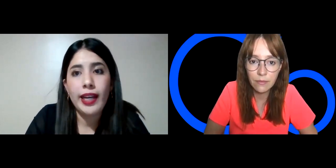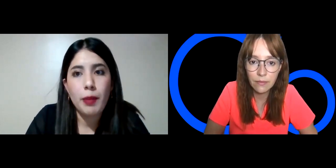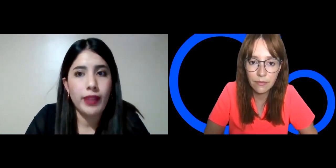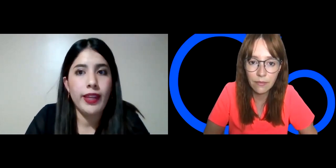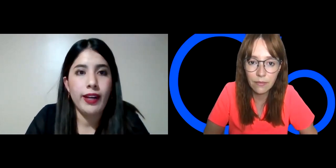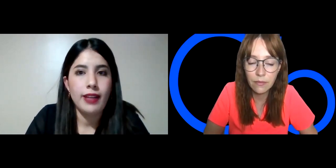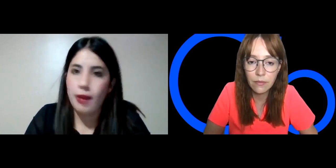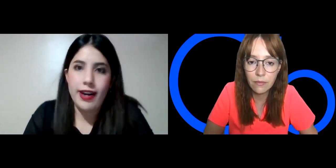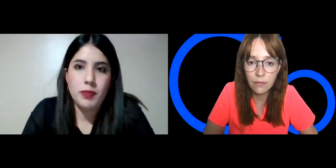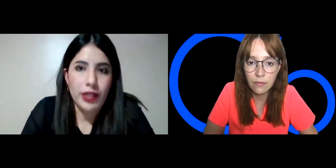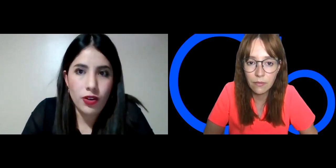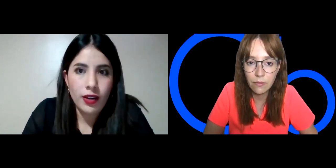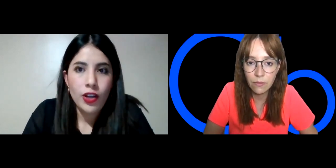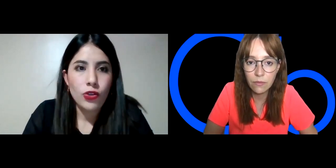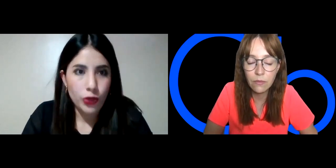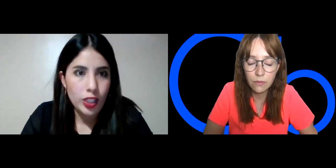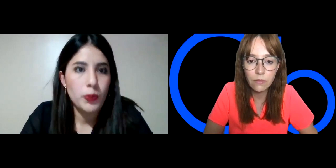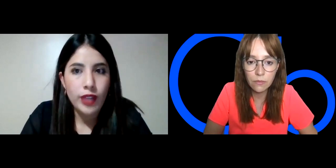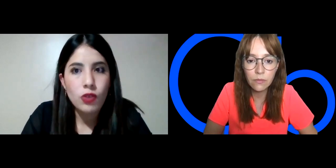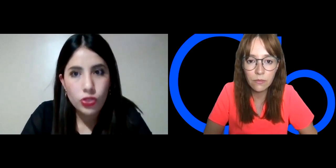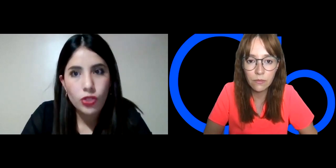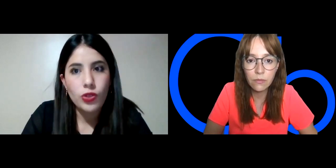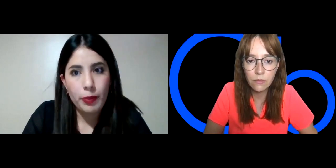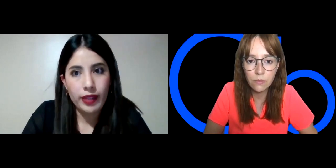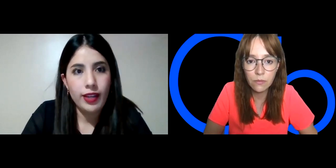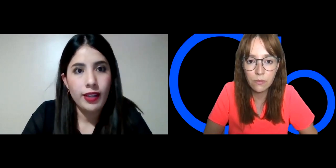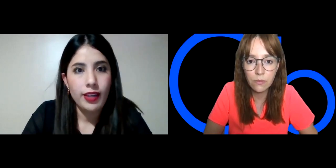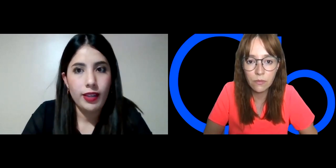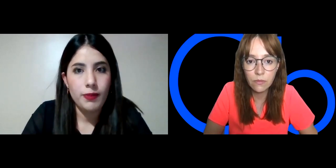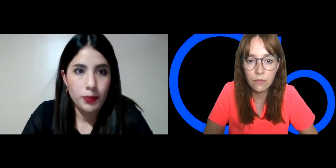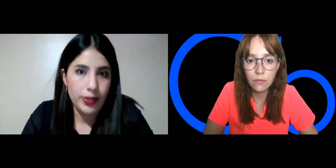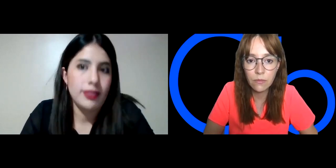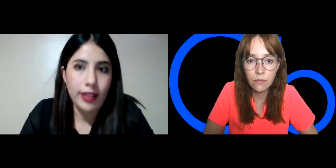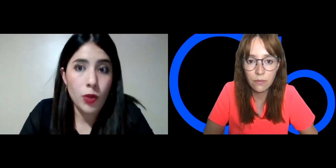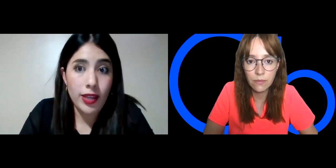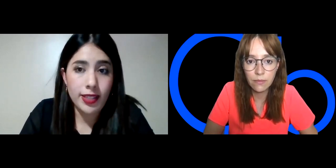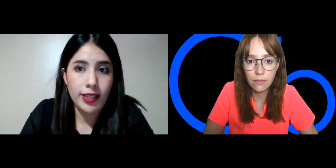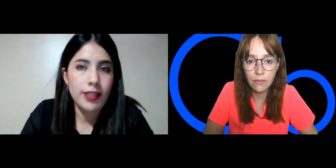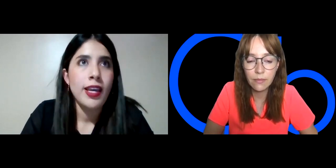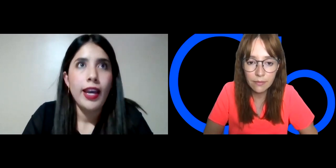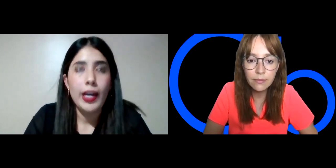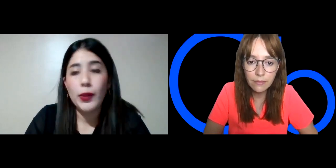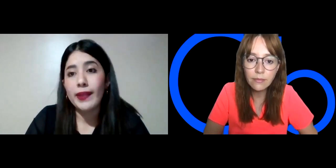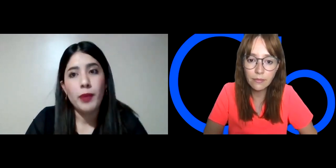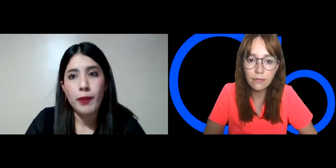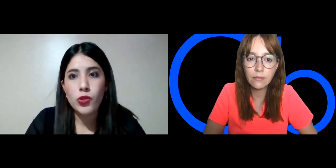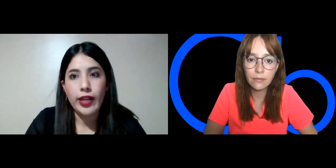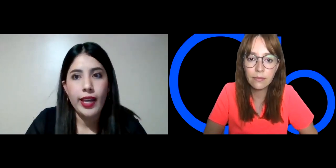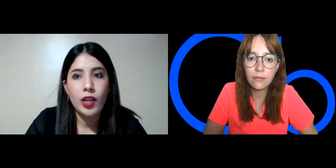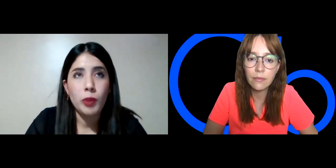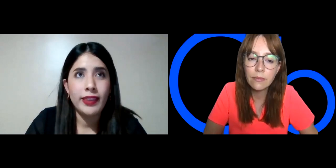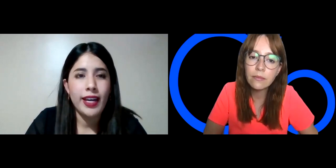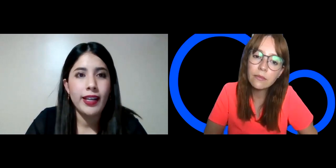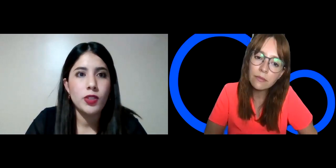corresponde el aprender a hablar español, nos corresponde a nosotros aprender pues lengua de señas. Algo que también me